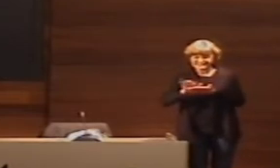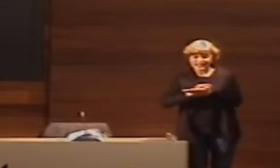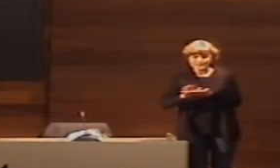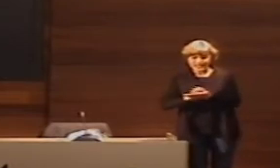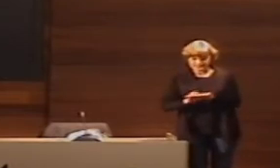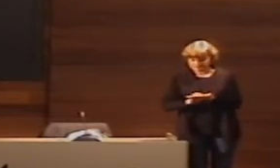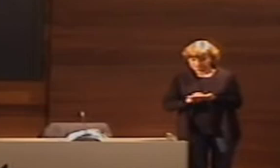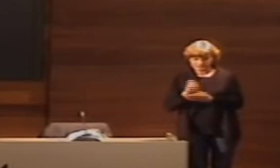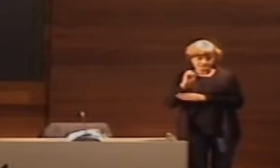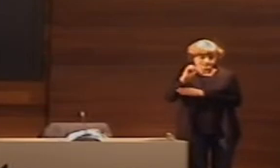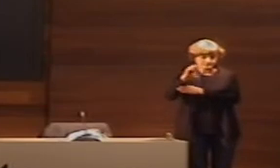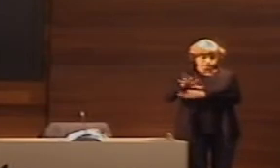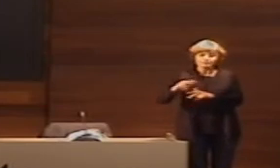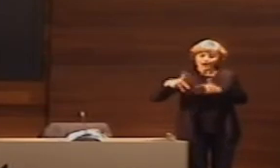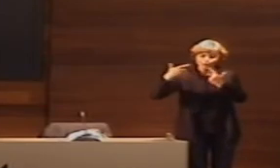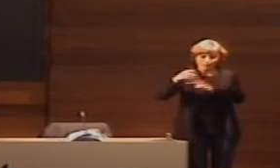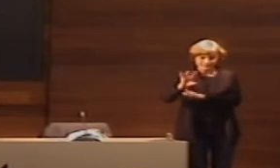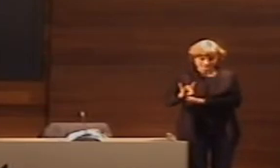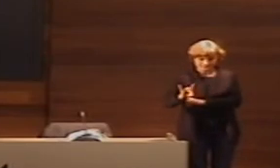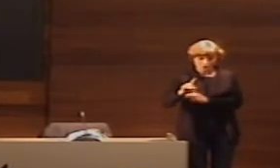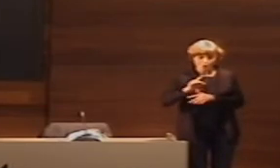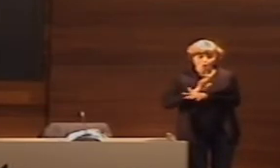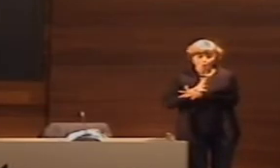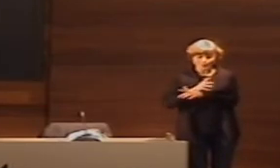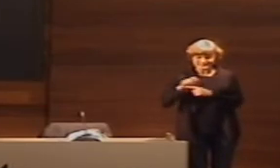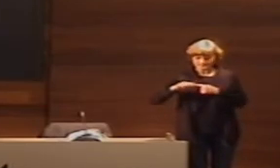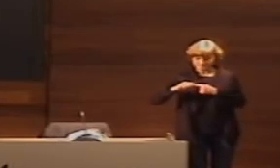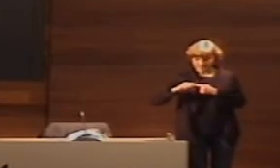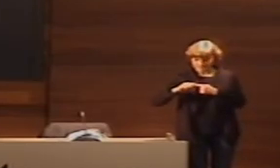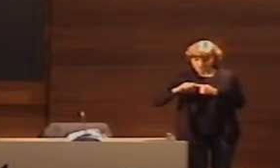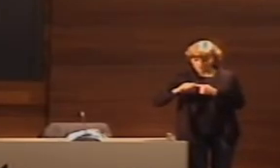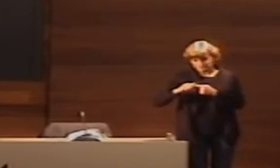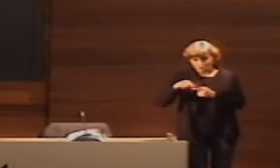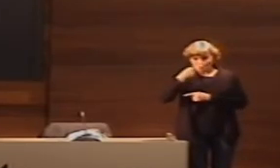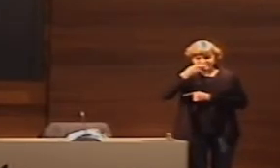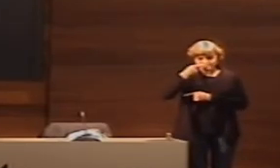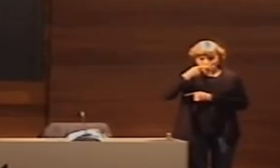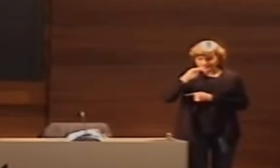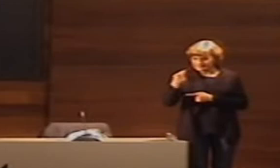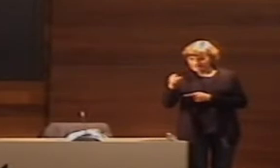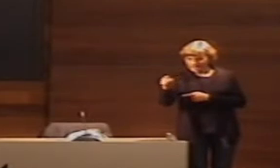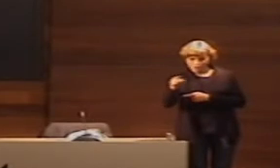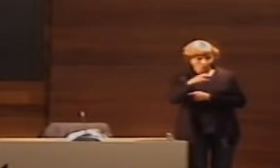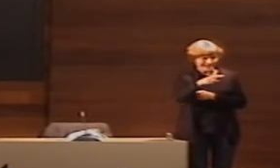cual cambias el concepto, ya no tendremos la duda de dónde va la paella, dónde va el cepillo, ¿no?, de dientes,